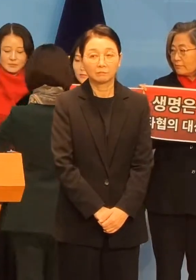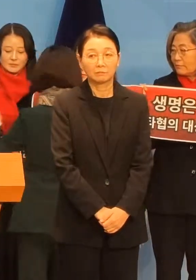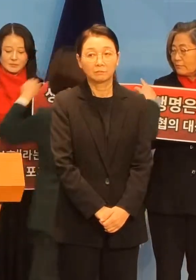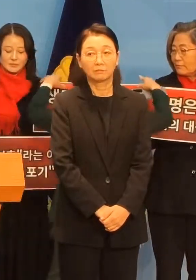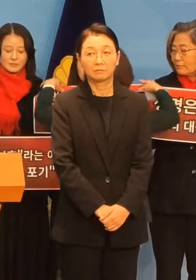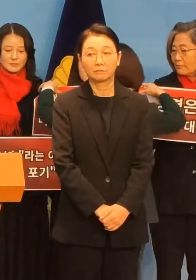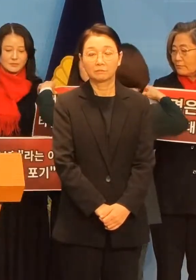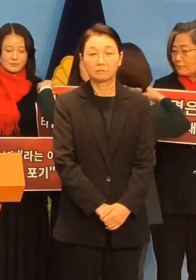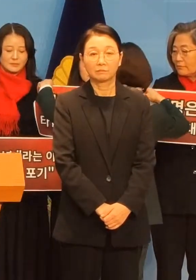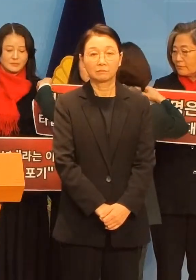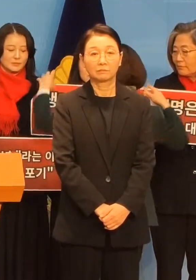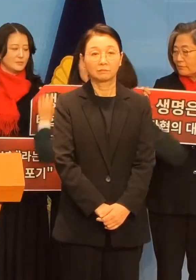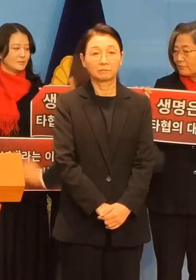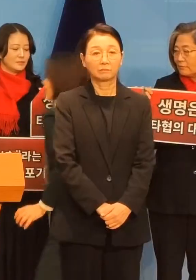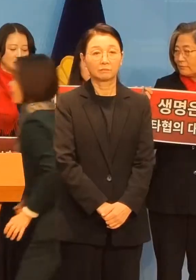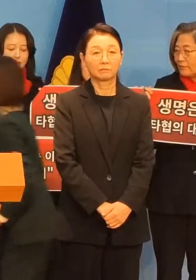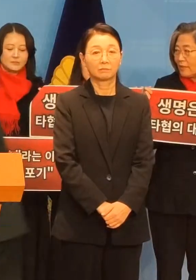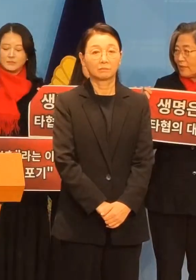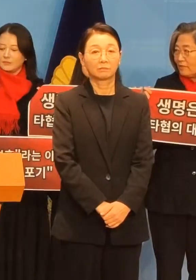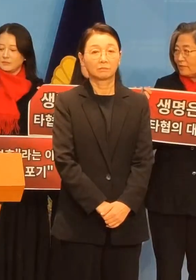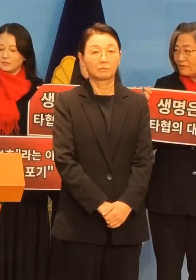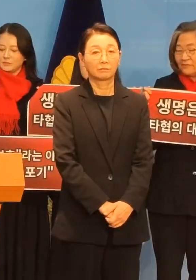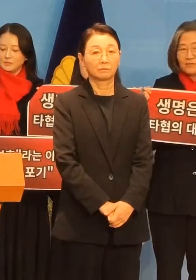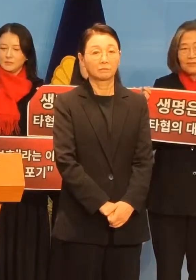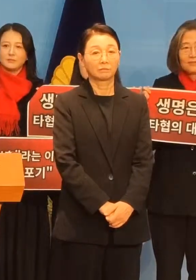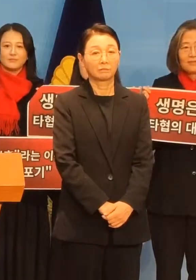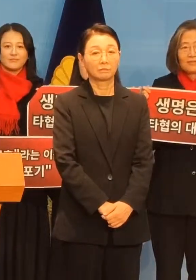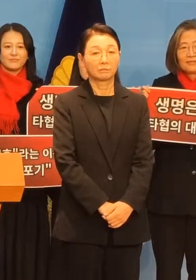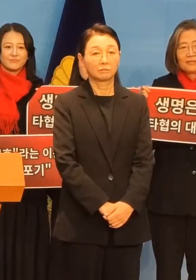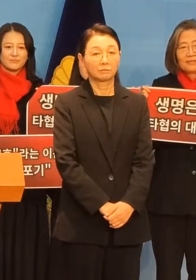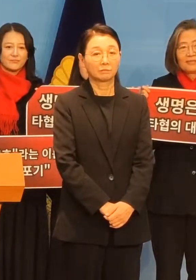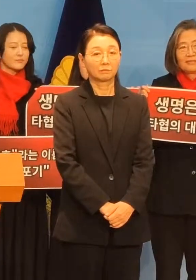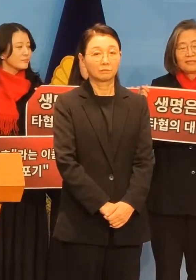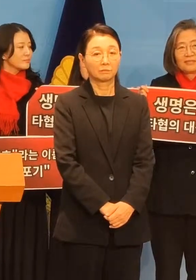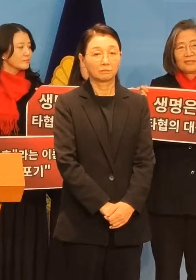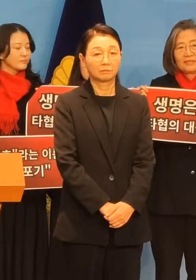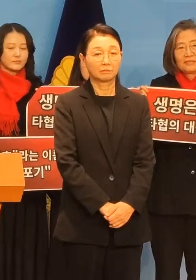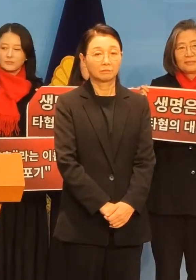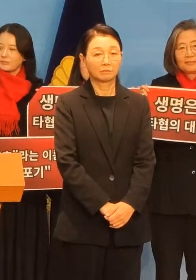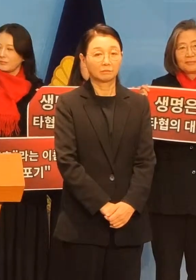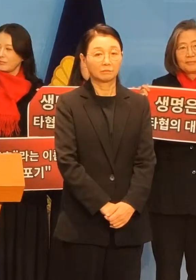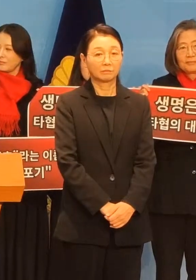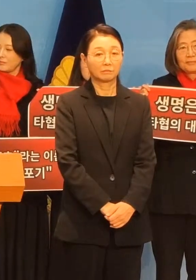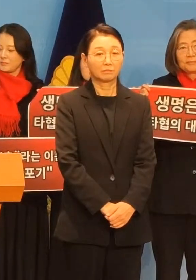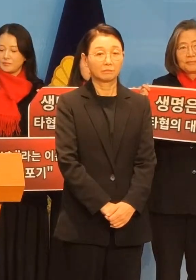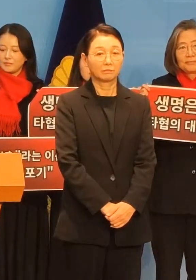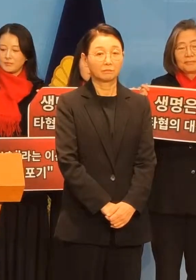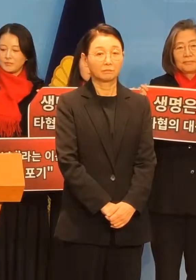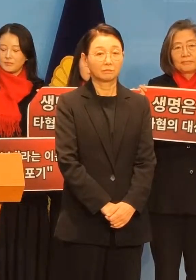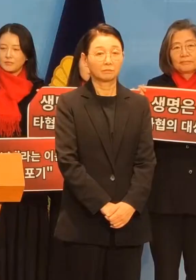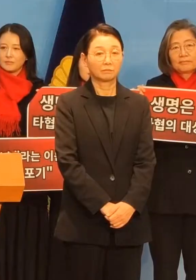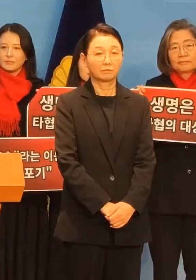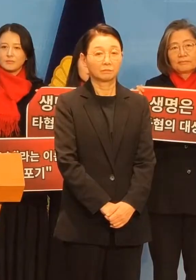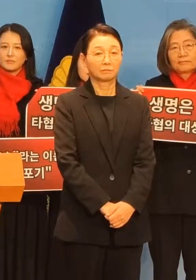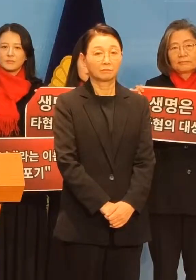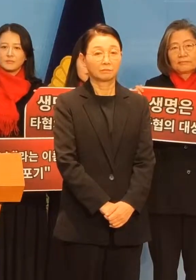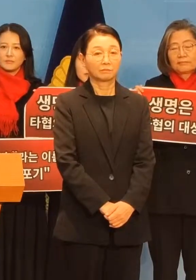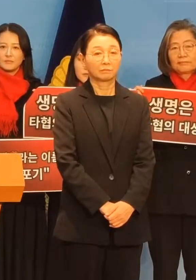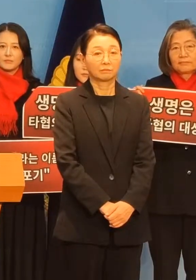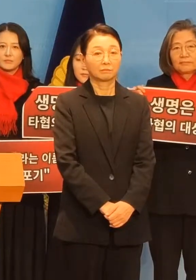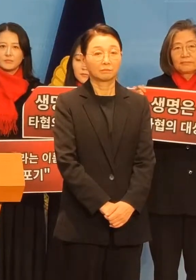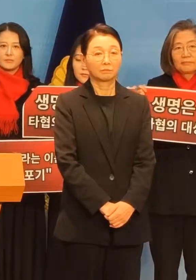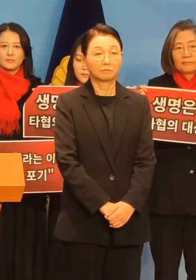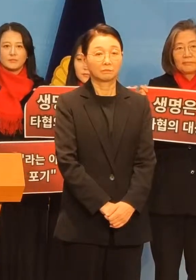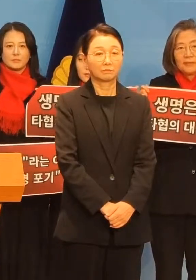올리고 괜찮습니다. 네. 라인 한쪽으로 갔어요. 한 발만 더 왼쪽으로